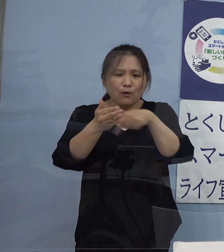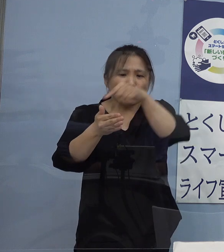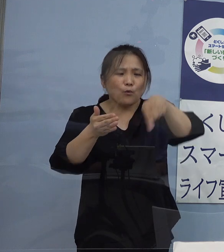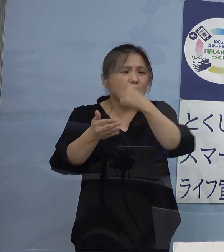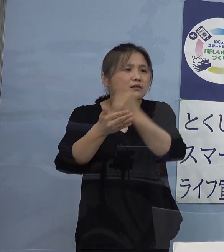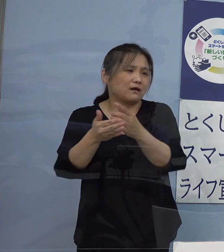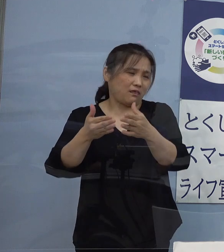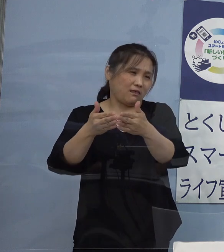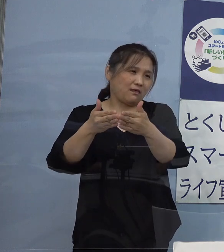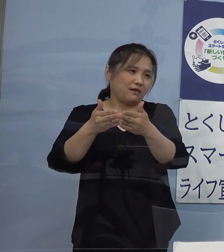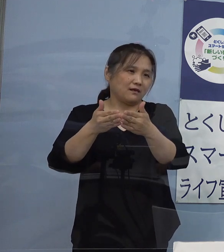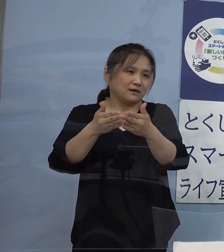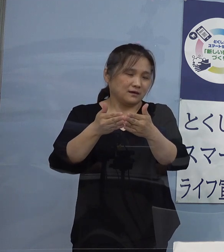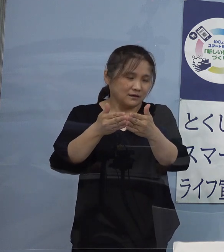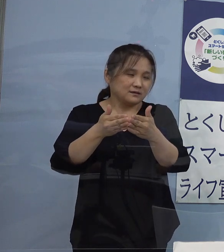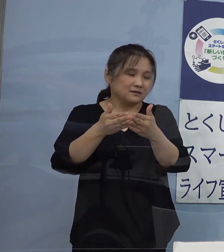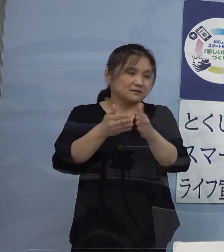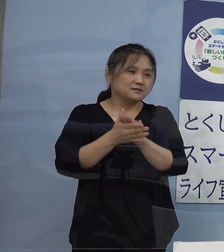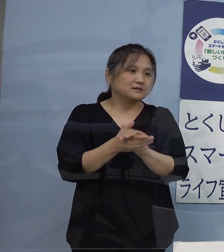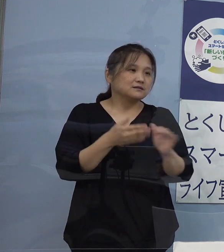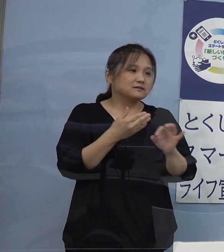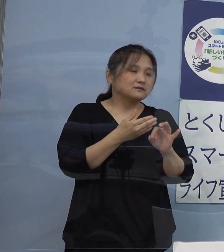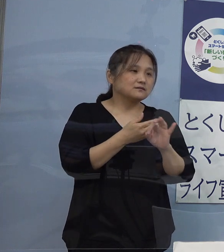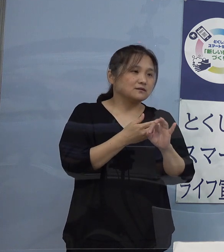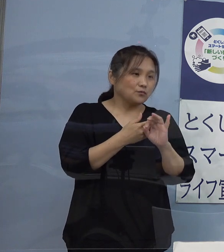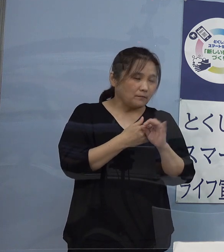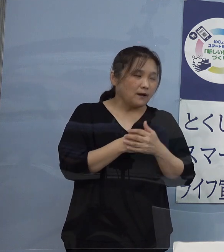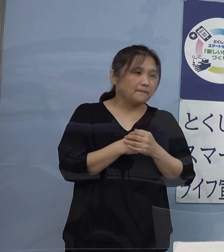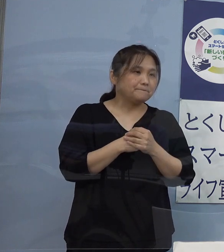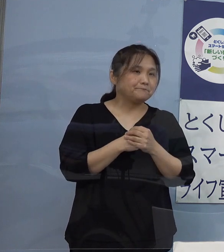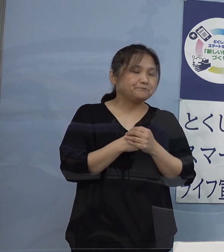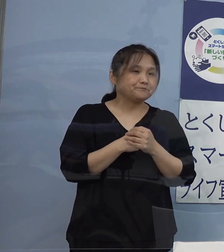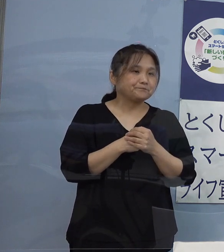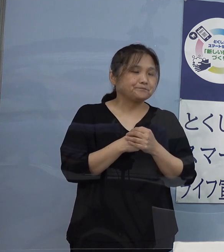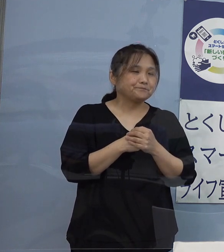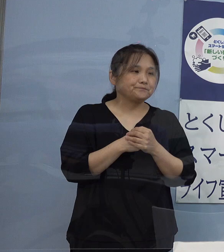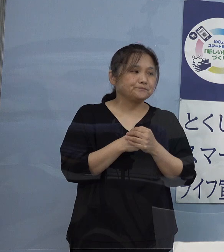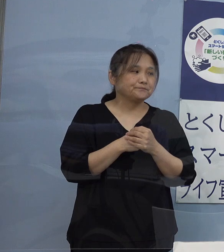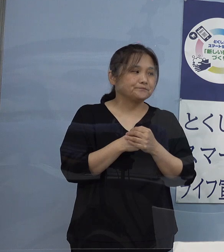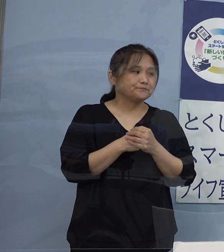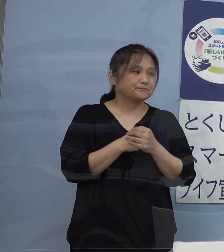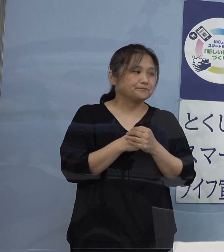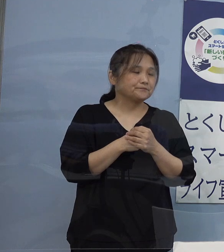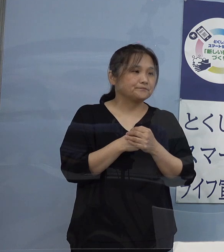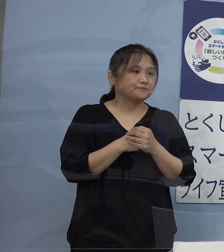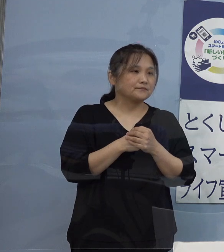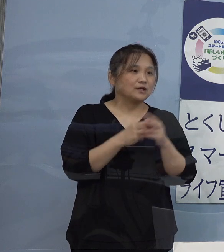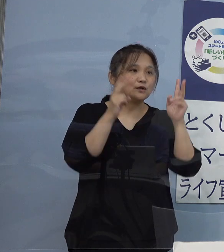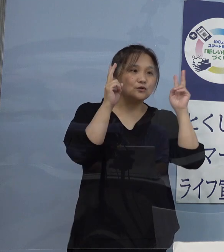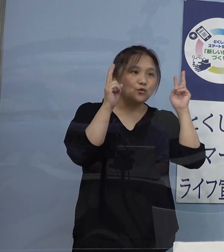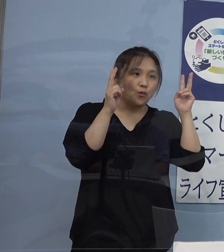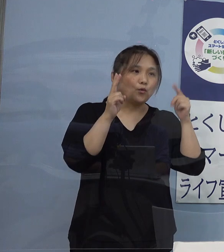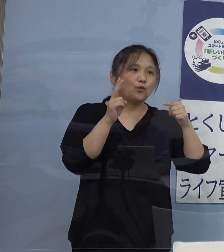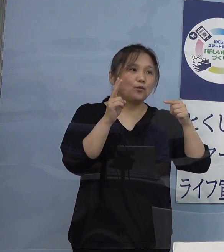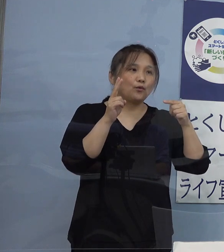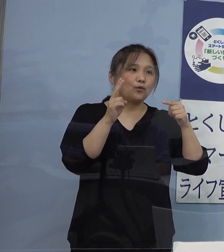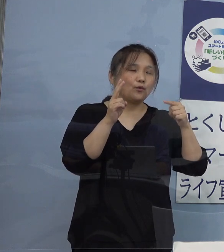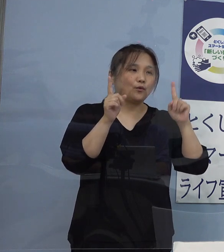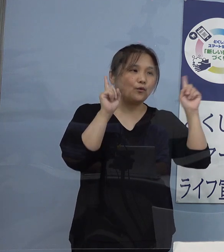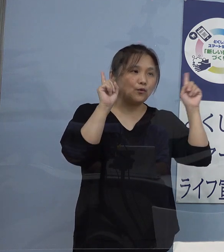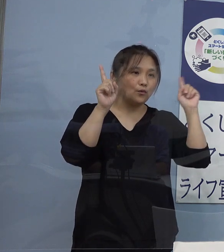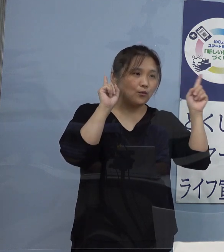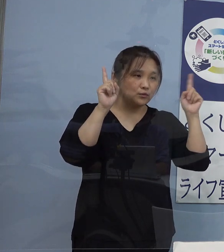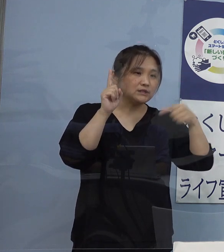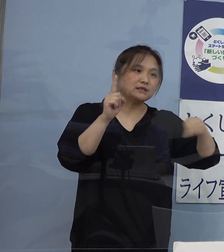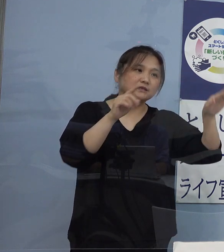ので、まあ、陸の上での、例えば要するに旅行に行かれてたとか、あるいは